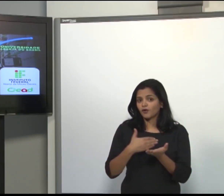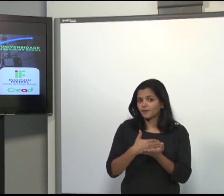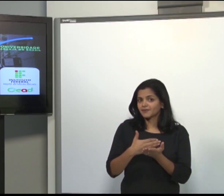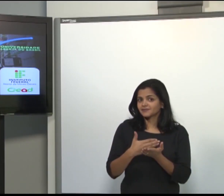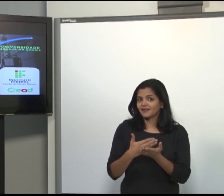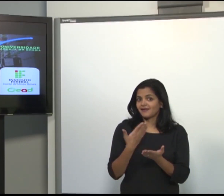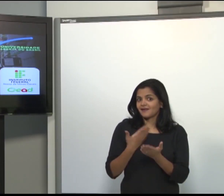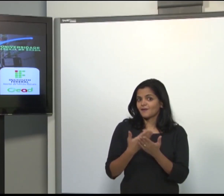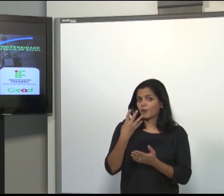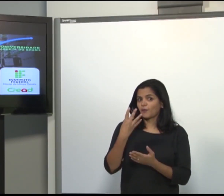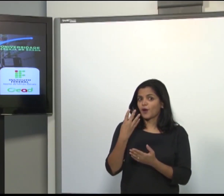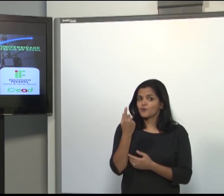Olá!